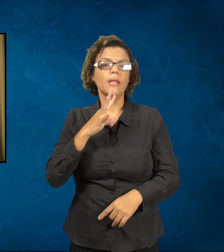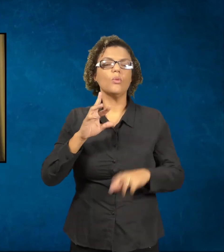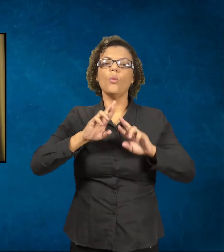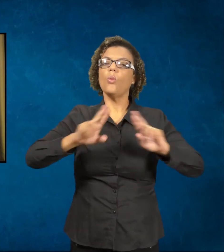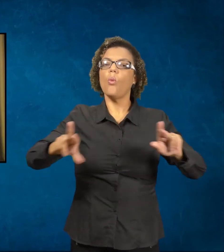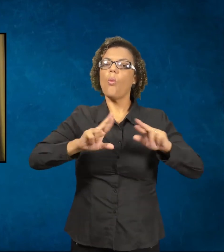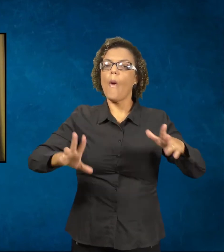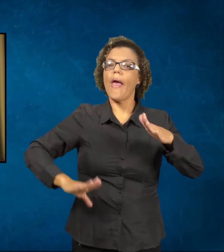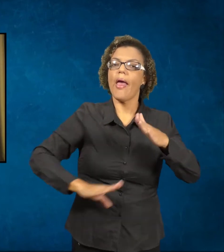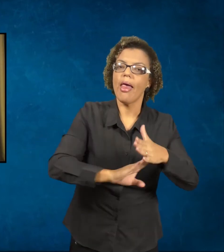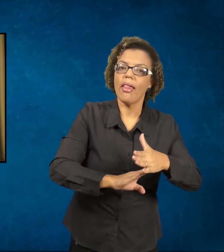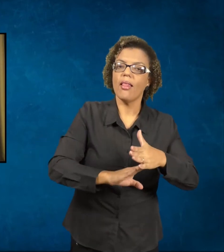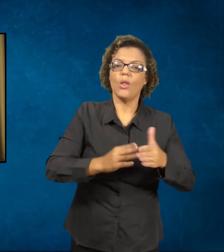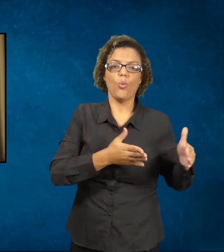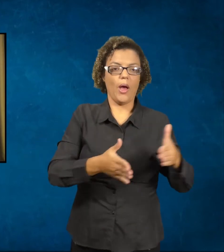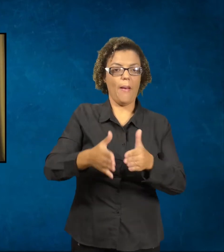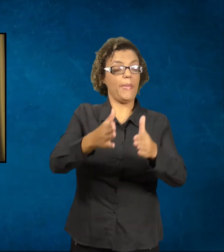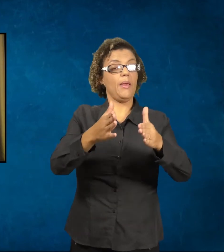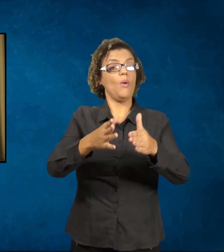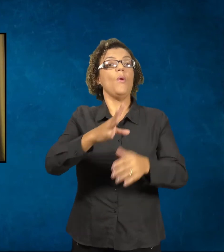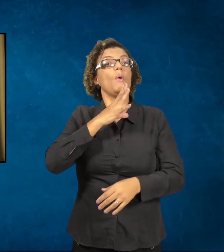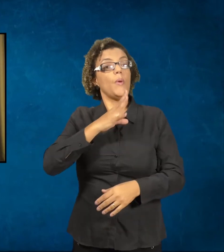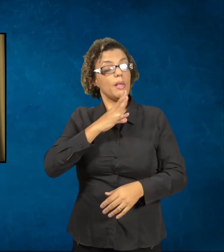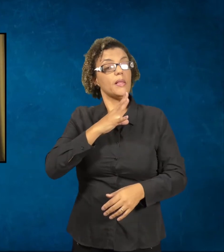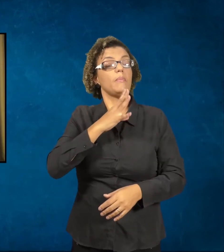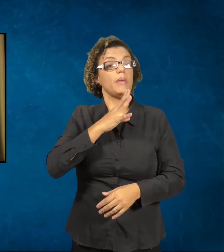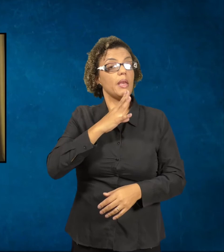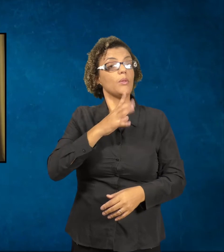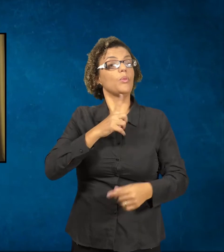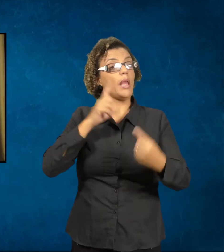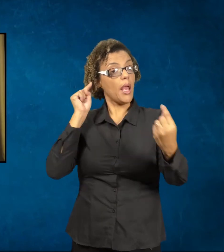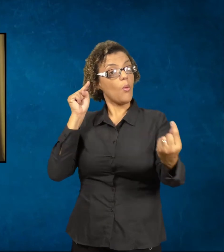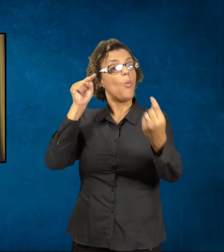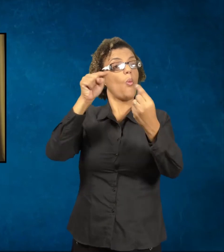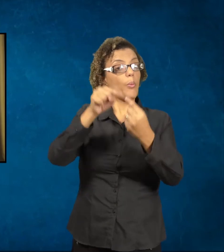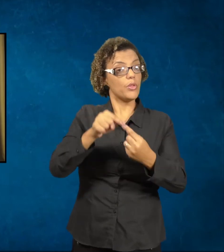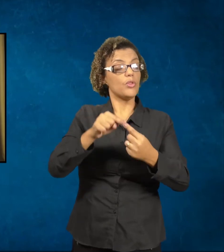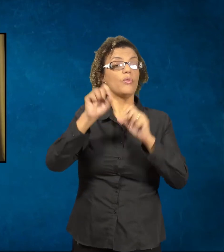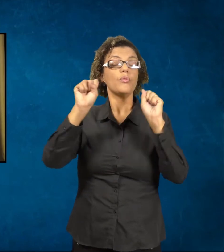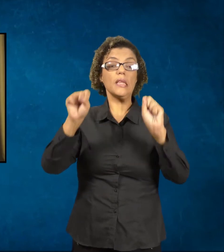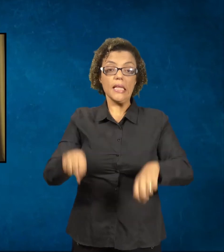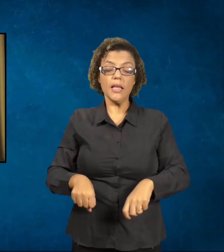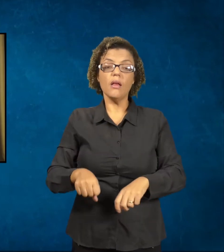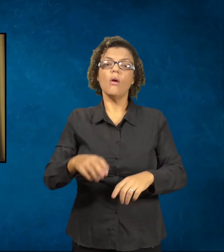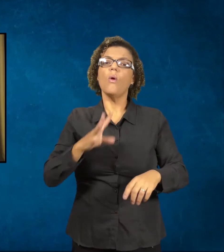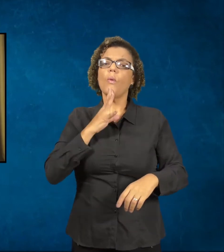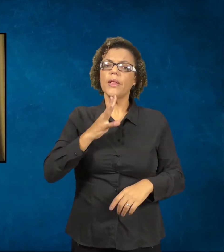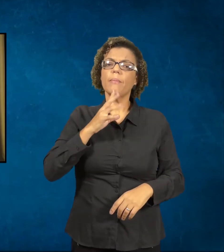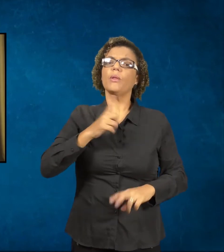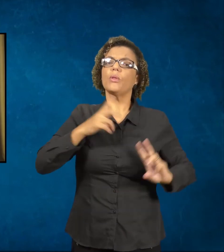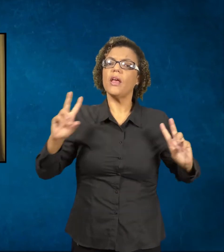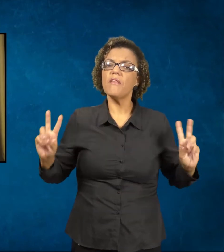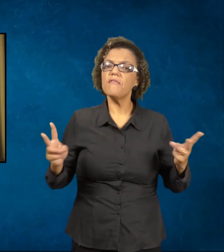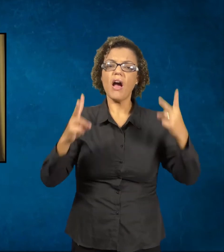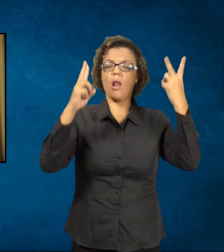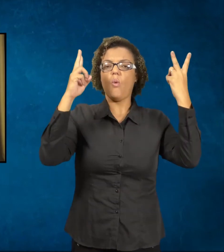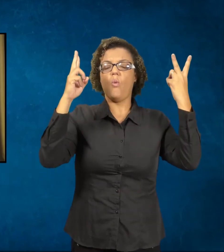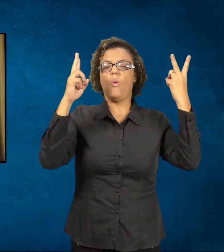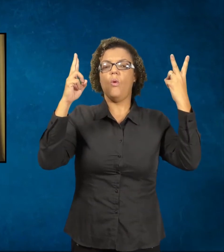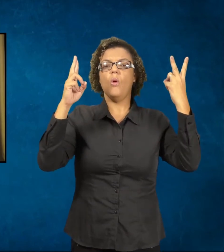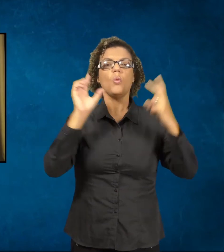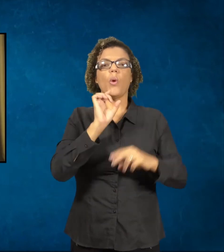vida. Objetivo intrínseco é como eu chamo isso. O conhecimento vale em si e não pelo que vem